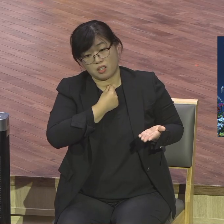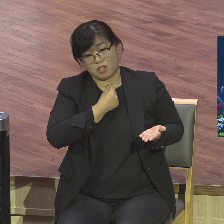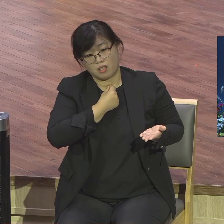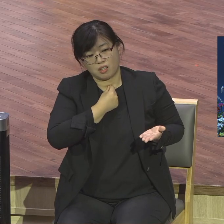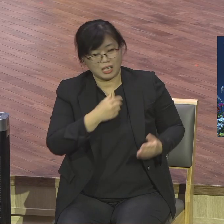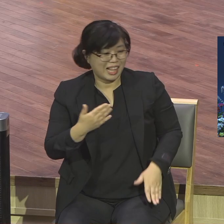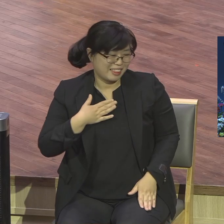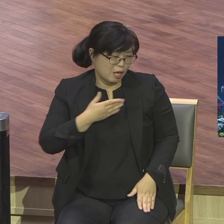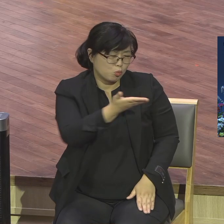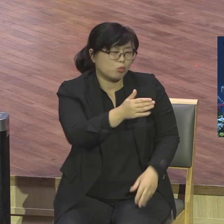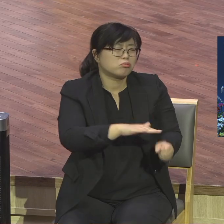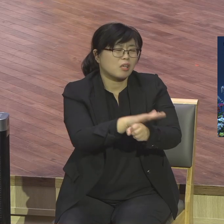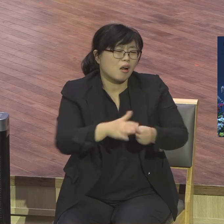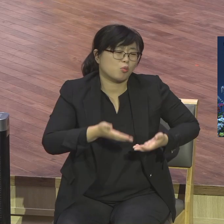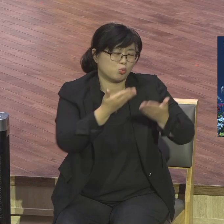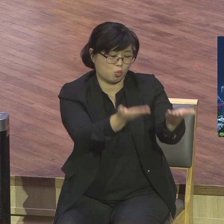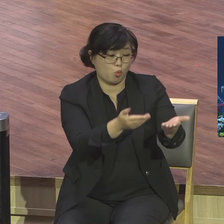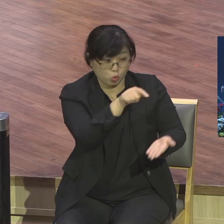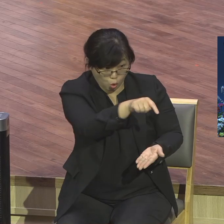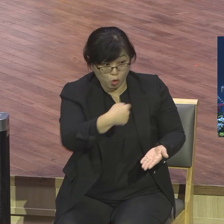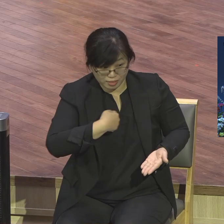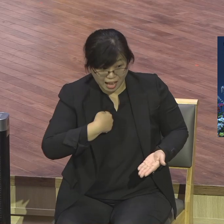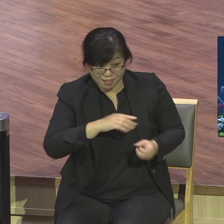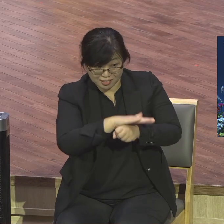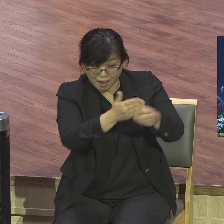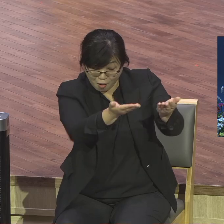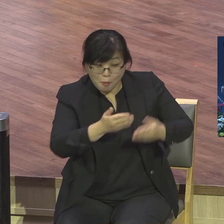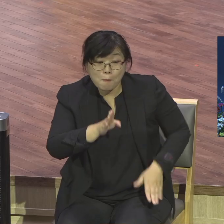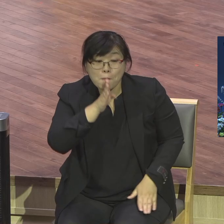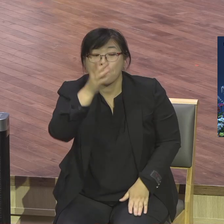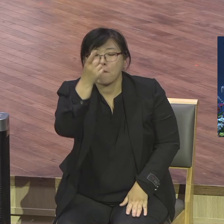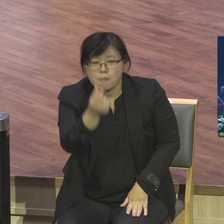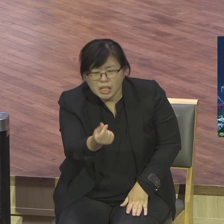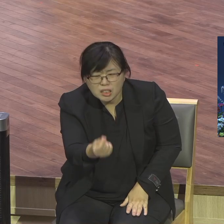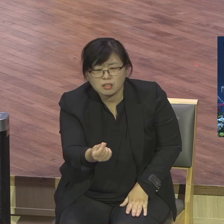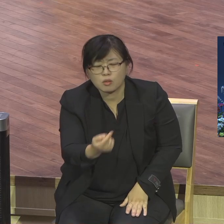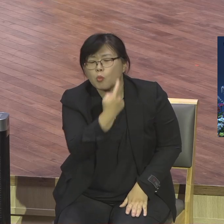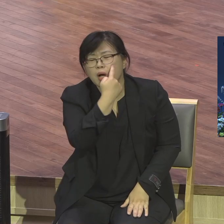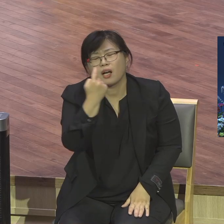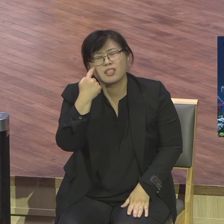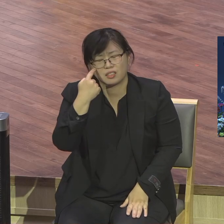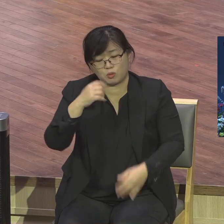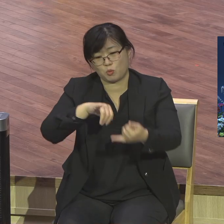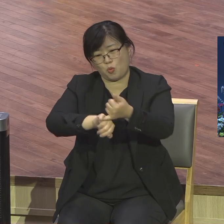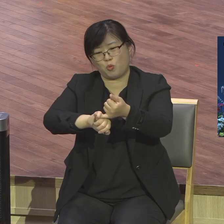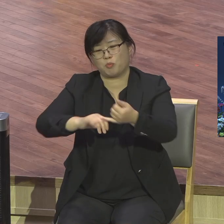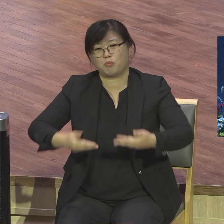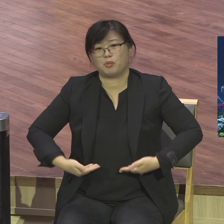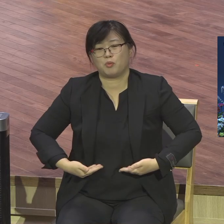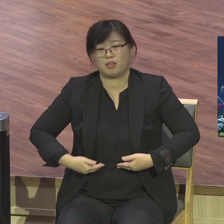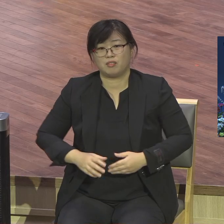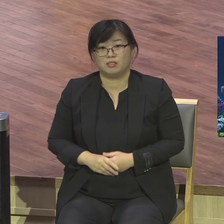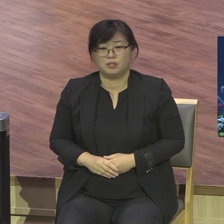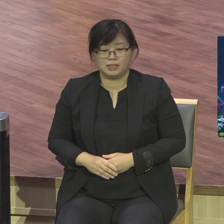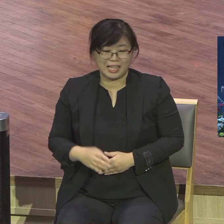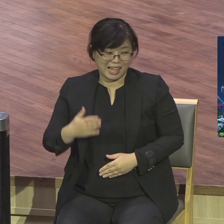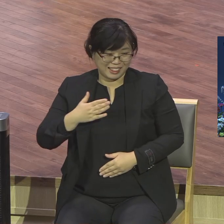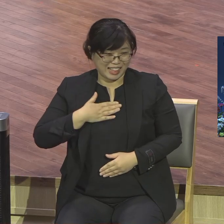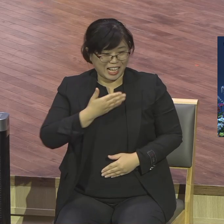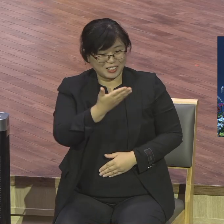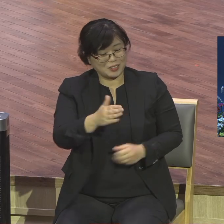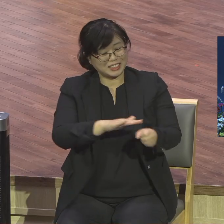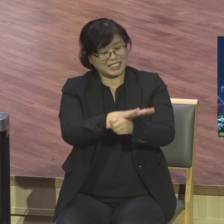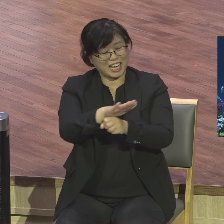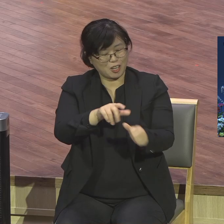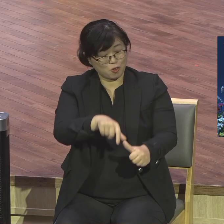원하세요 다른 거 다 싫고 나를 아버지라 부르는 자녀 하나님의 백성으로부터 사랑받기 원하세요 그래서